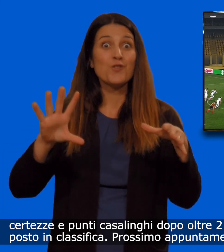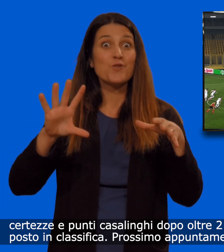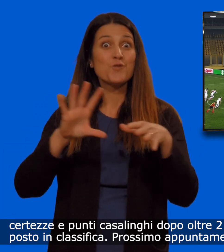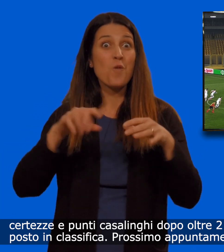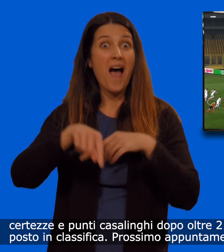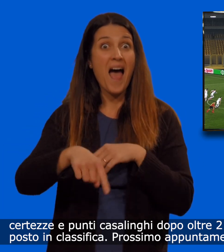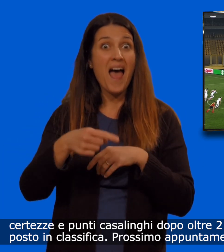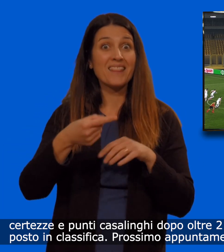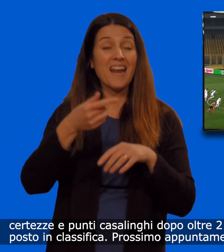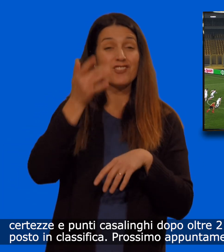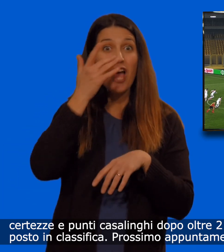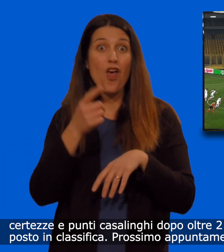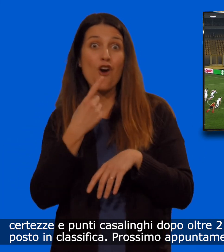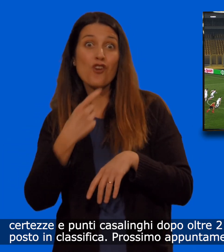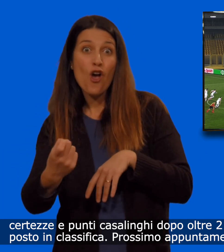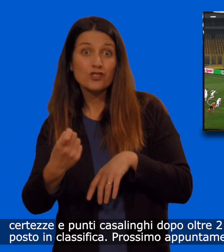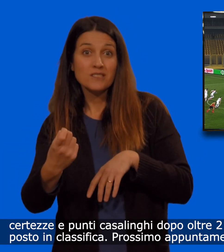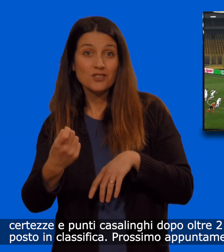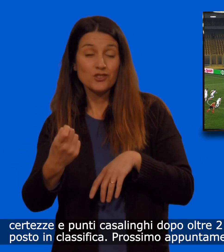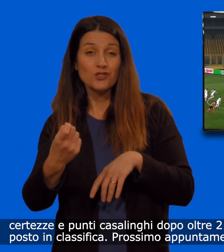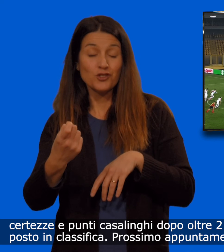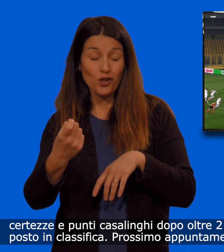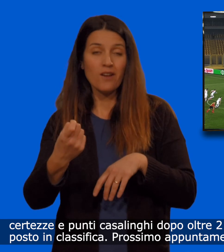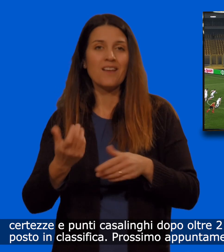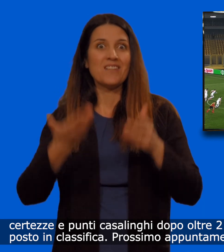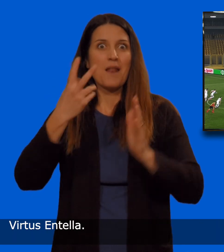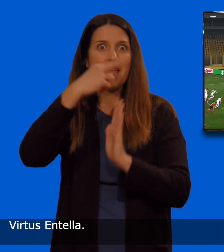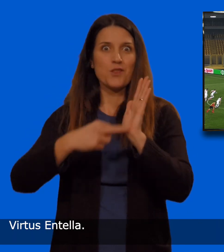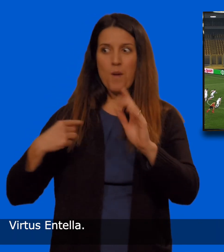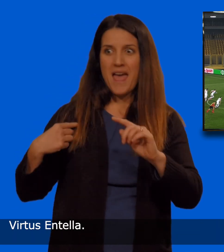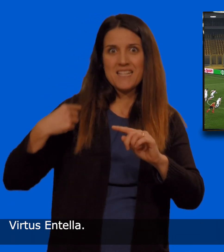Prossimo appuntamento contro Virtus Entella.